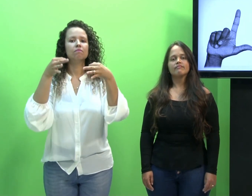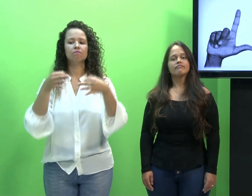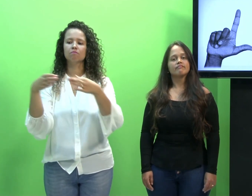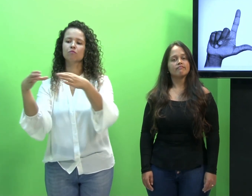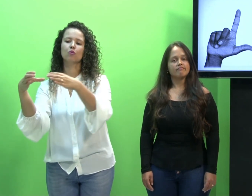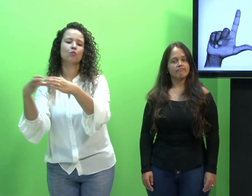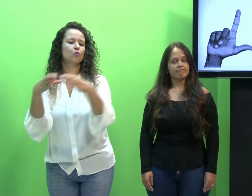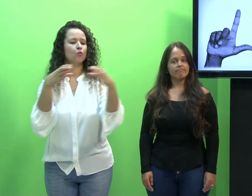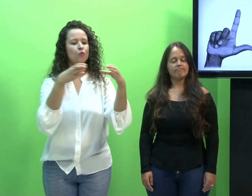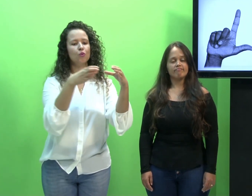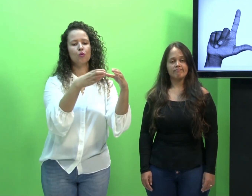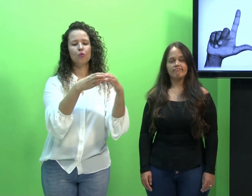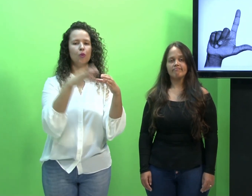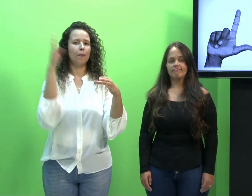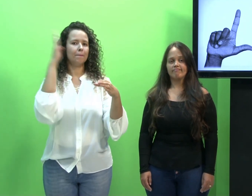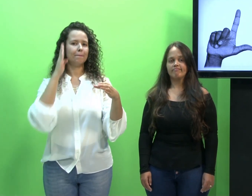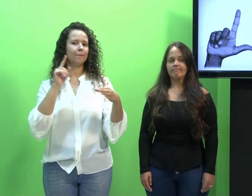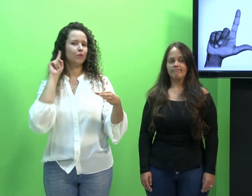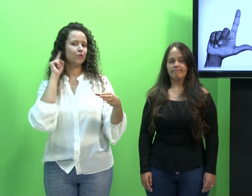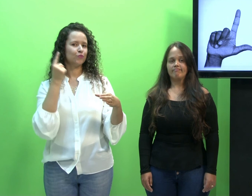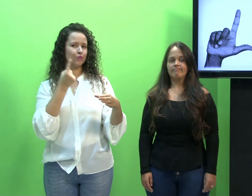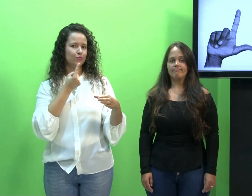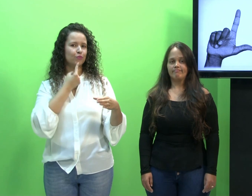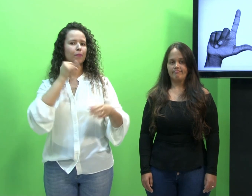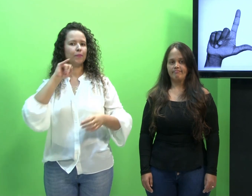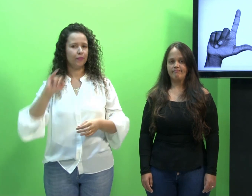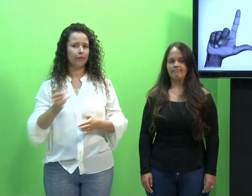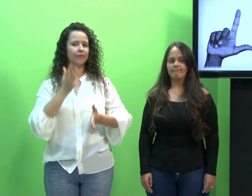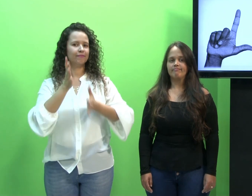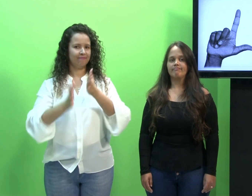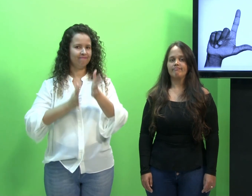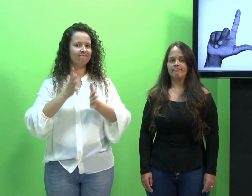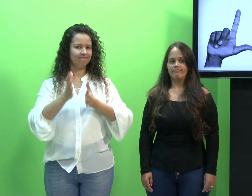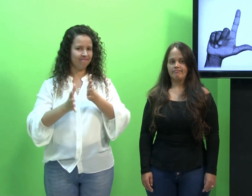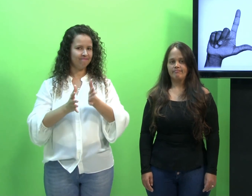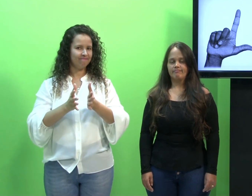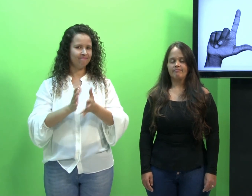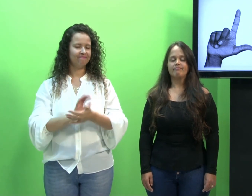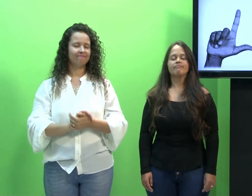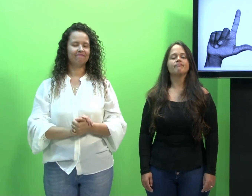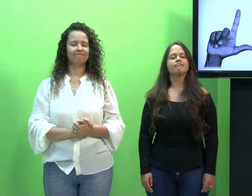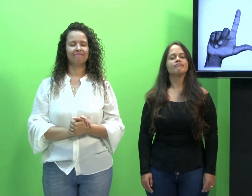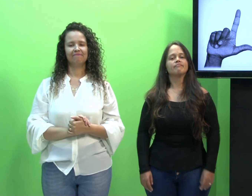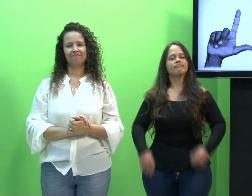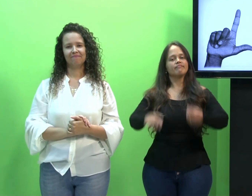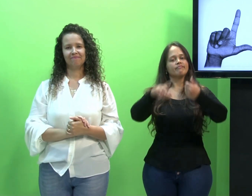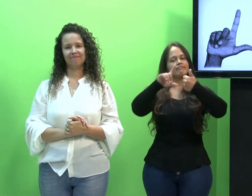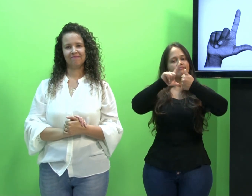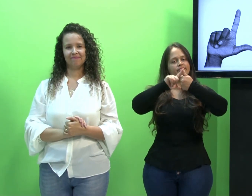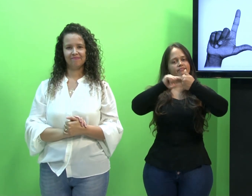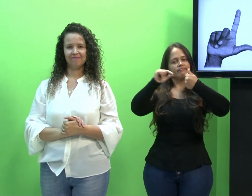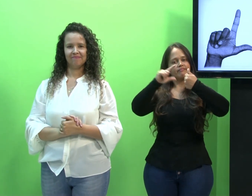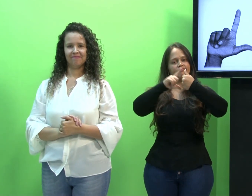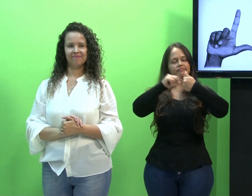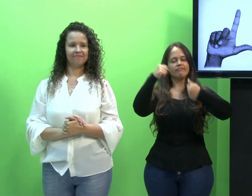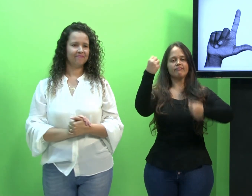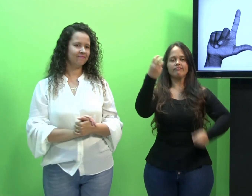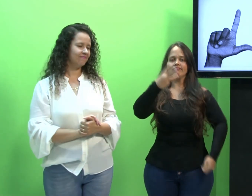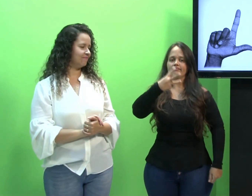comunidades surdas do Brasil. Artigo 3º.